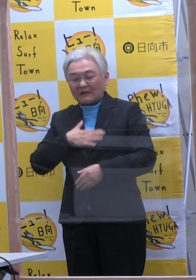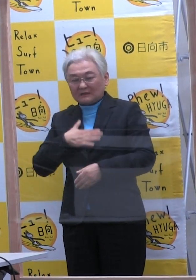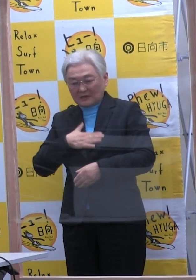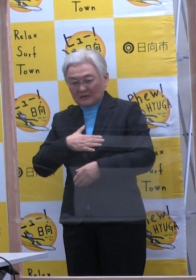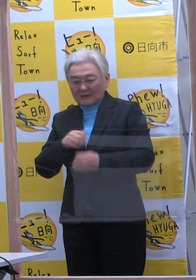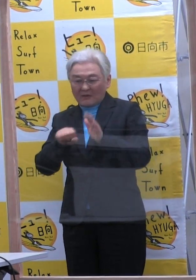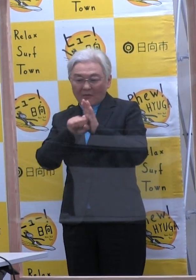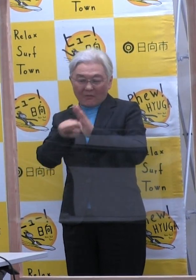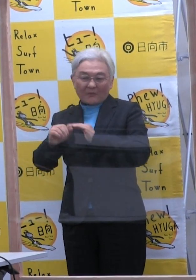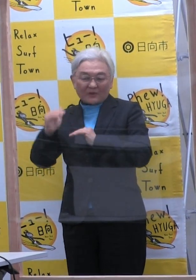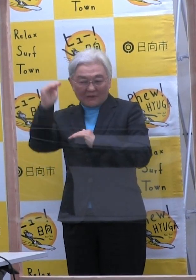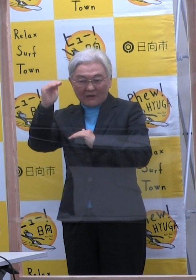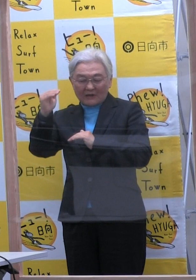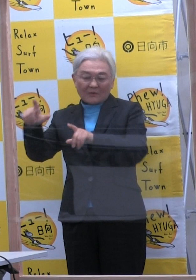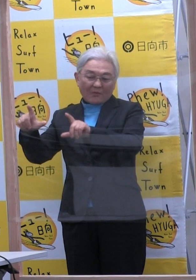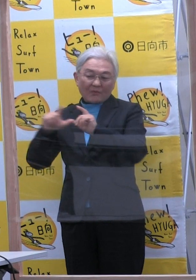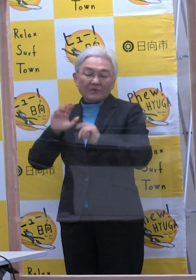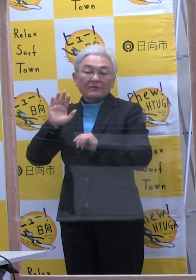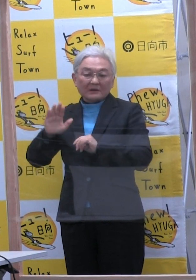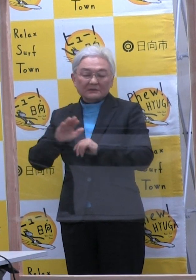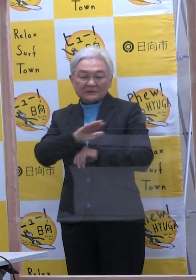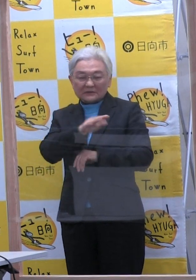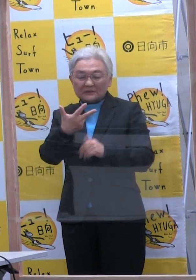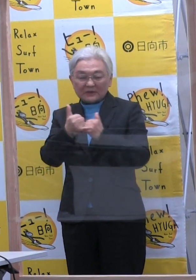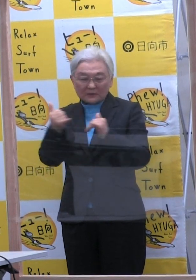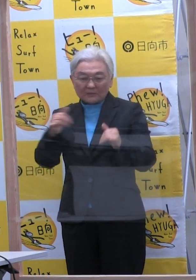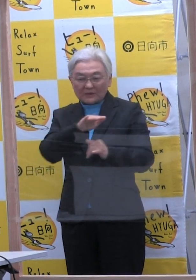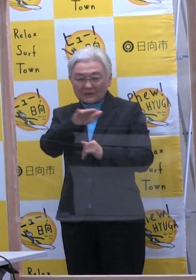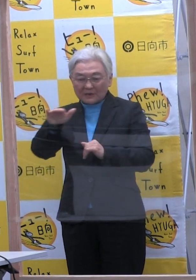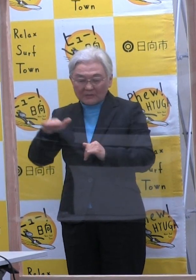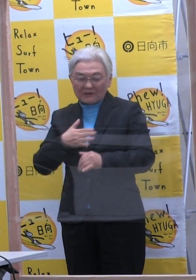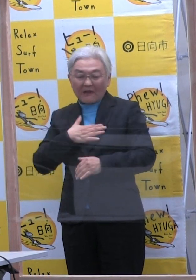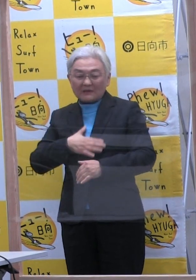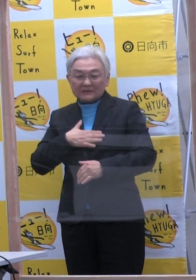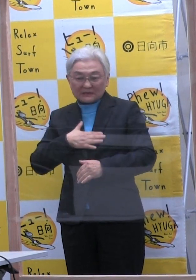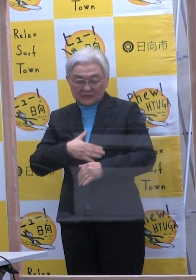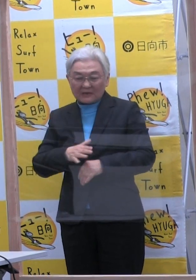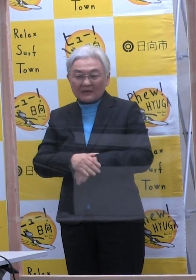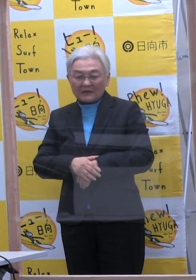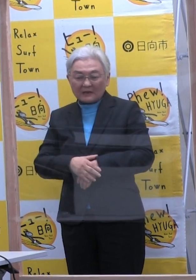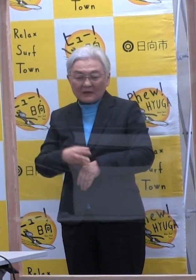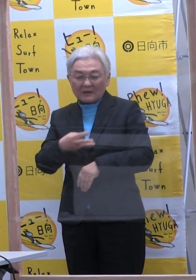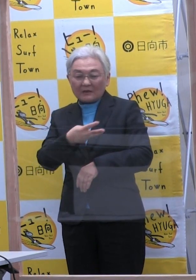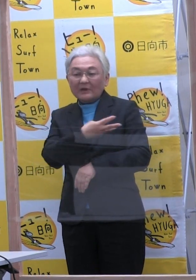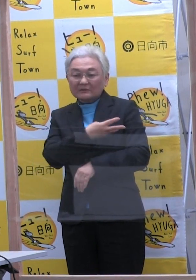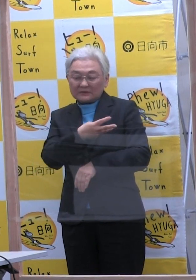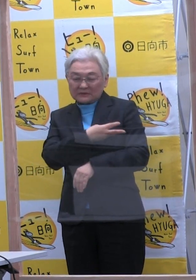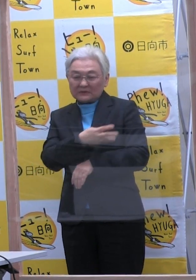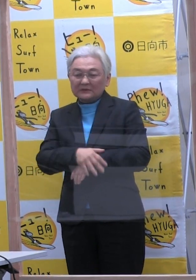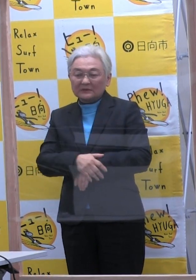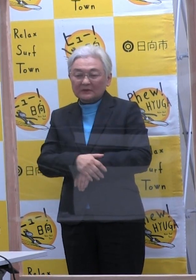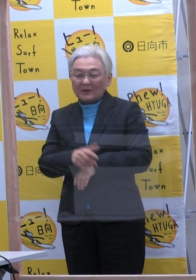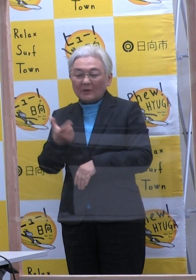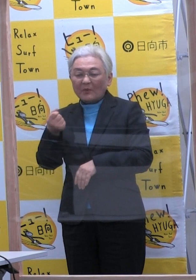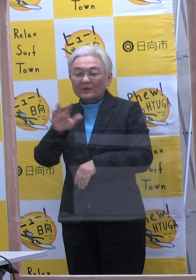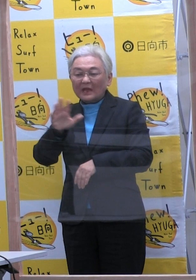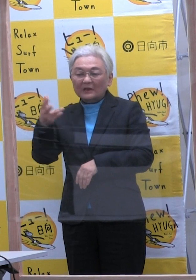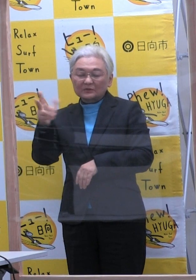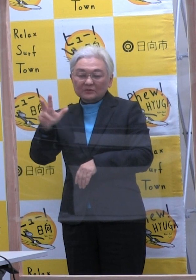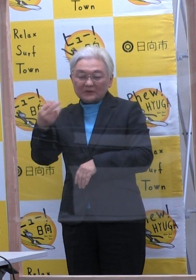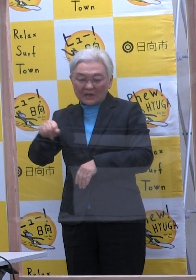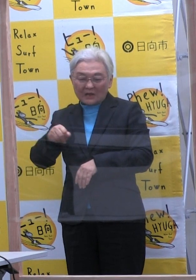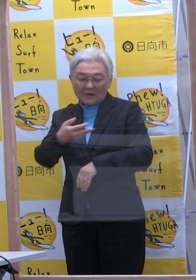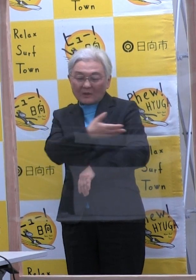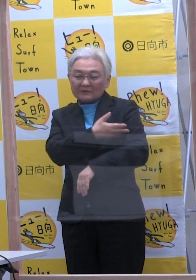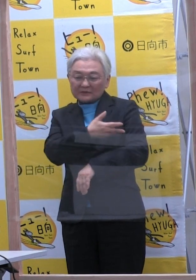告をされています。市民の皆様には安心してモデルナ社ワクチンの接種予約を